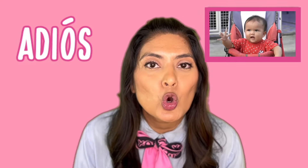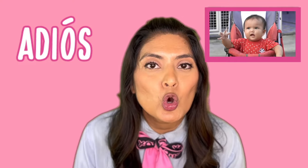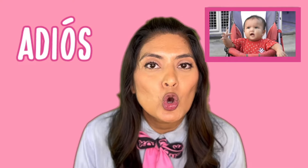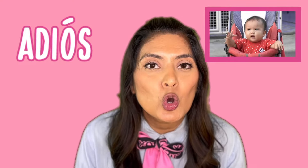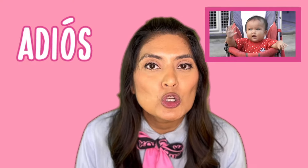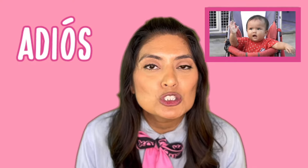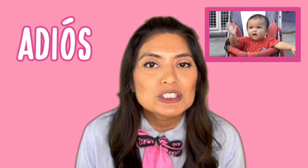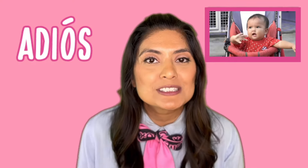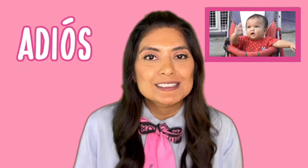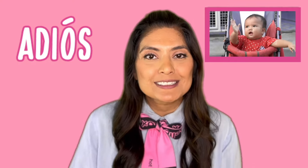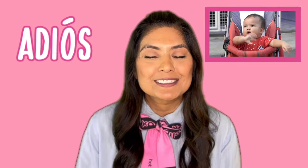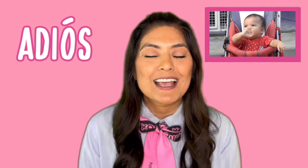Adiós.